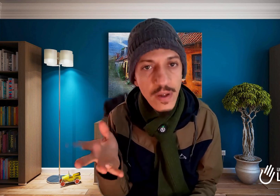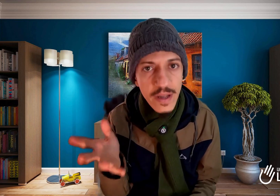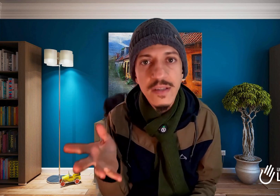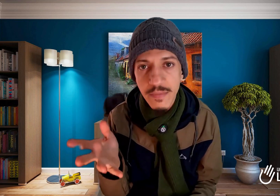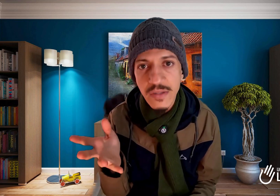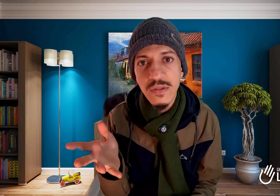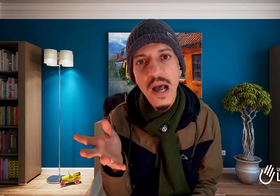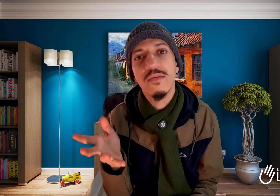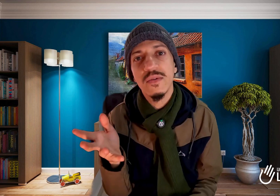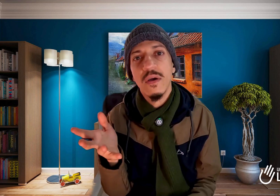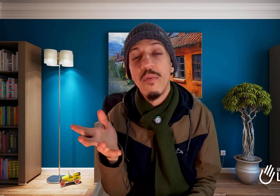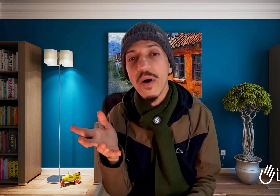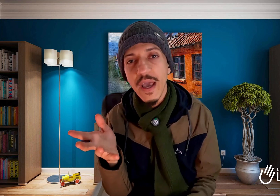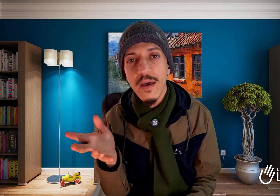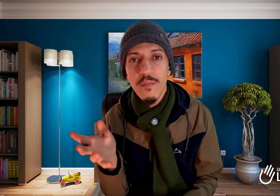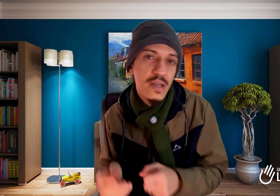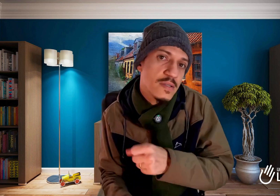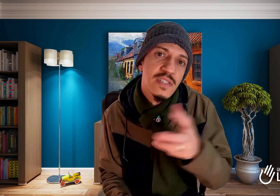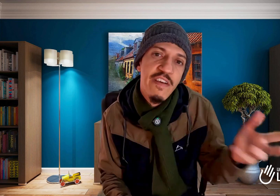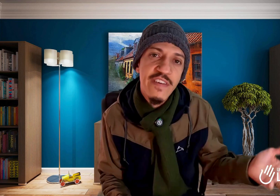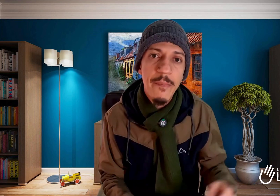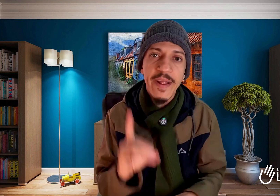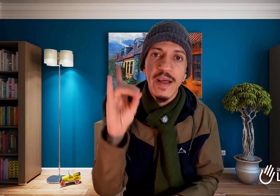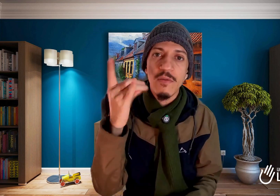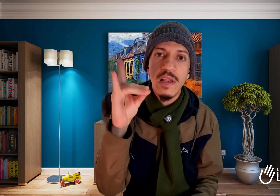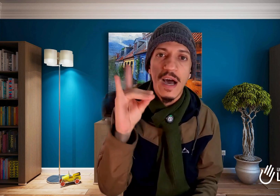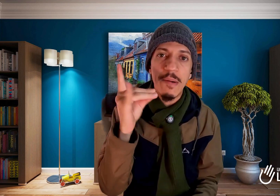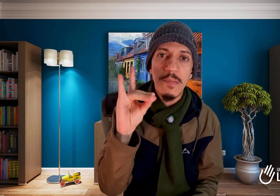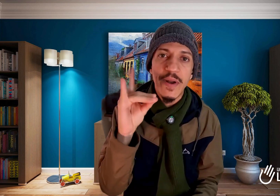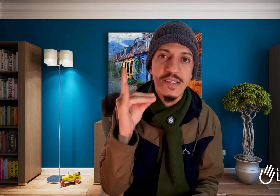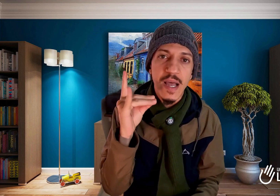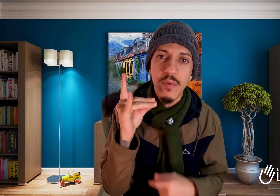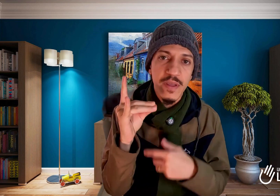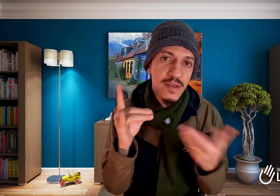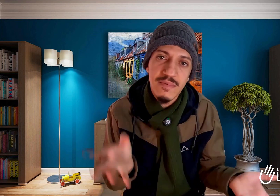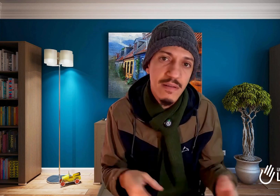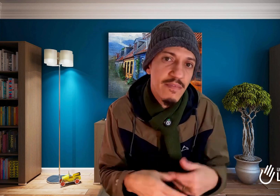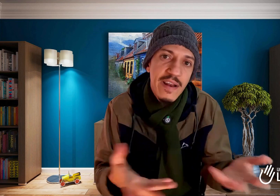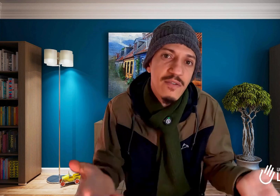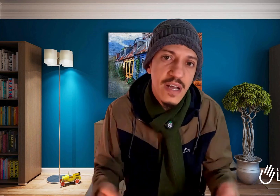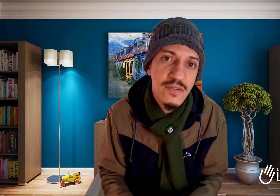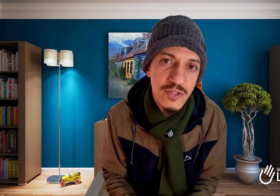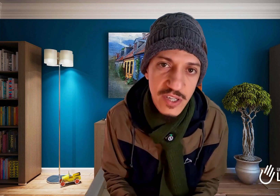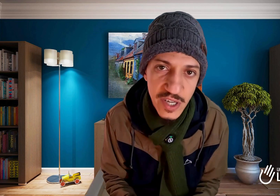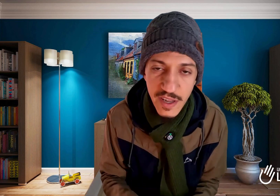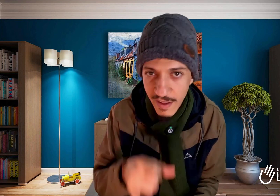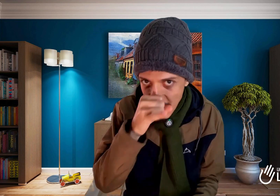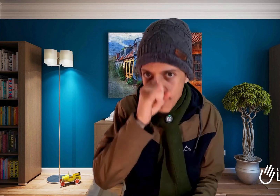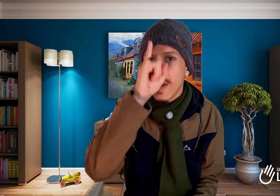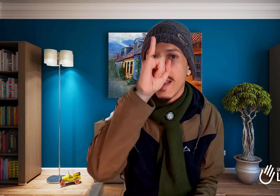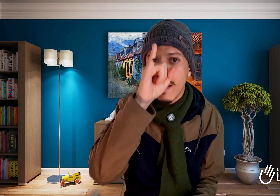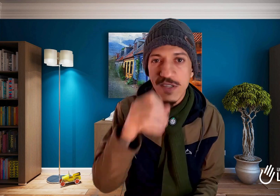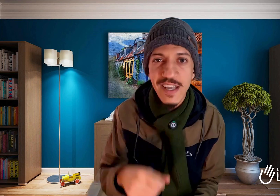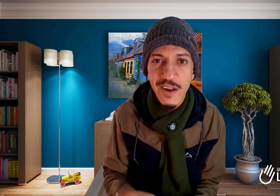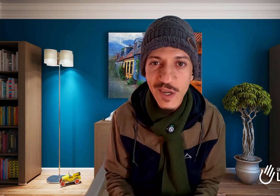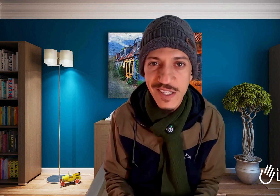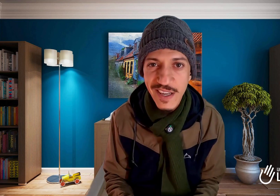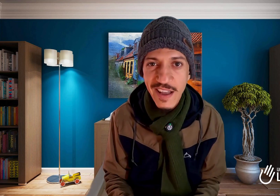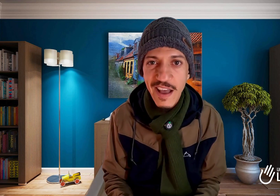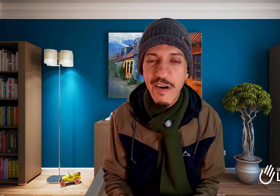mais usados. Por quê? Porque senão você vai ficar aprendendo lhama, por exemplo, que você não vai nem usar no seu dia a dia. Aprender rinoceronte, vai